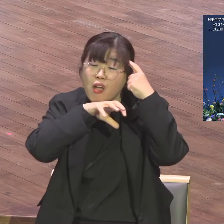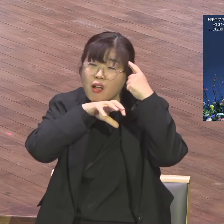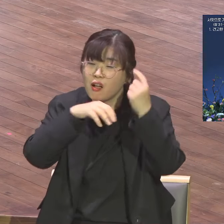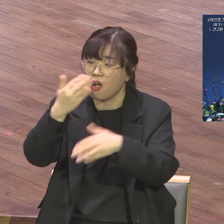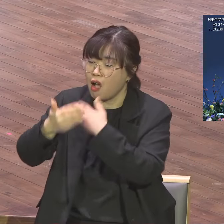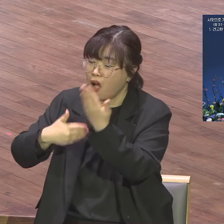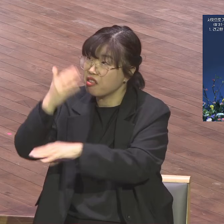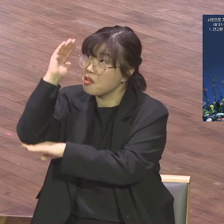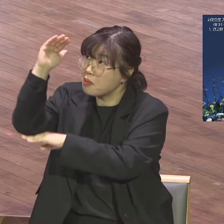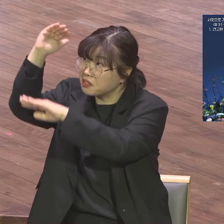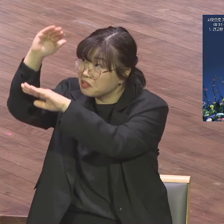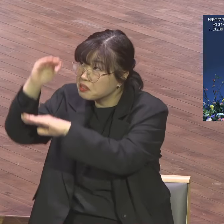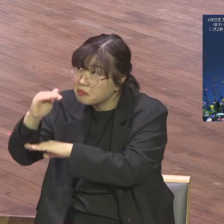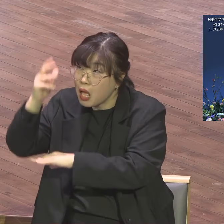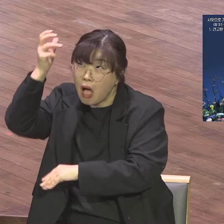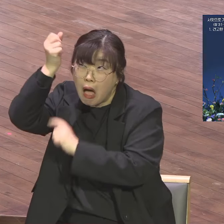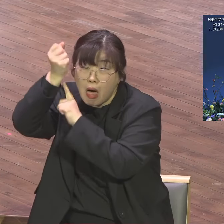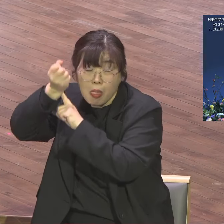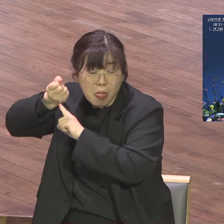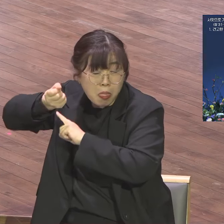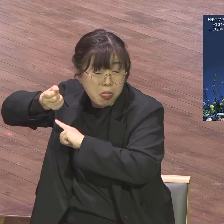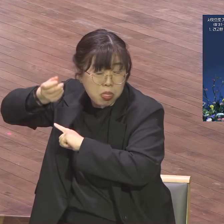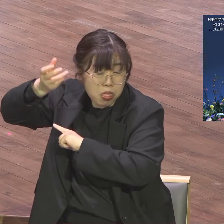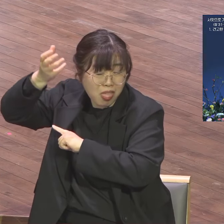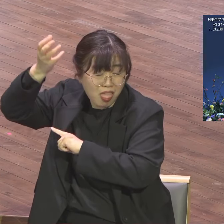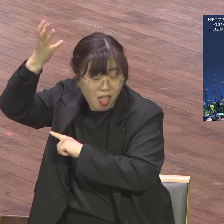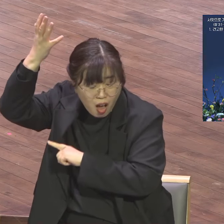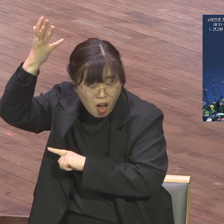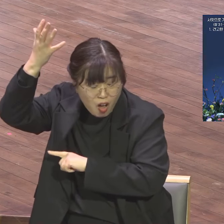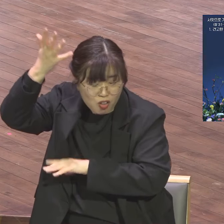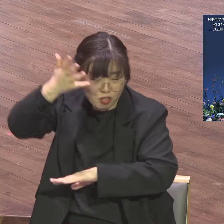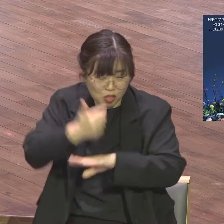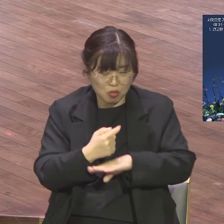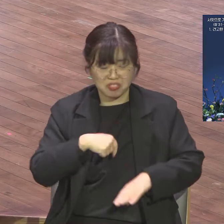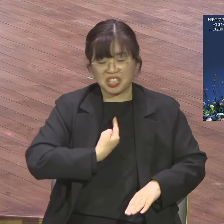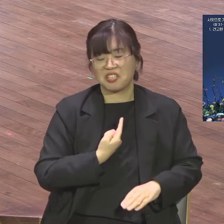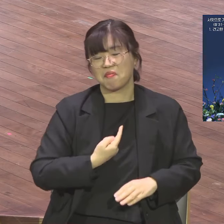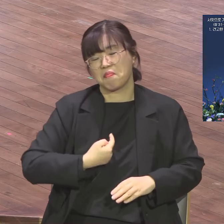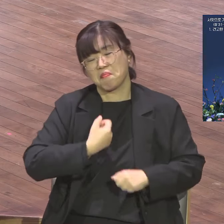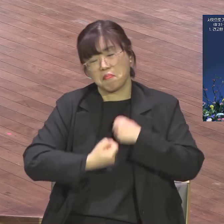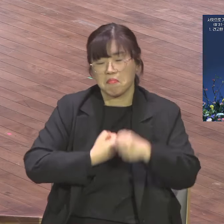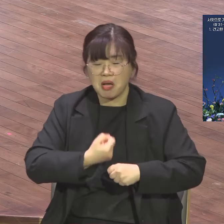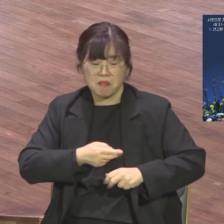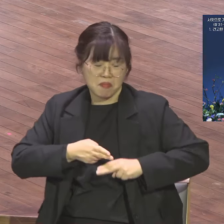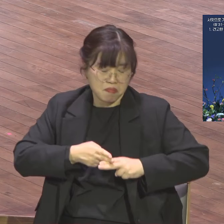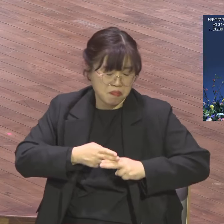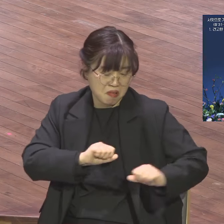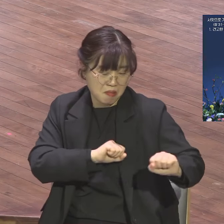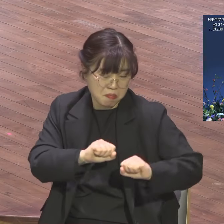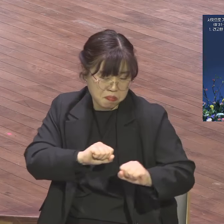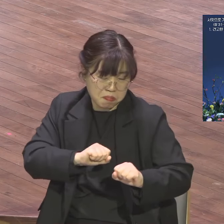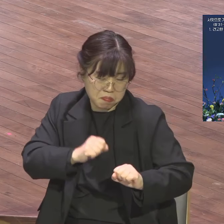이게 사탄의 장난이 아니고 그 무엇이겠습니까 성도 여러분.